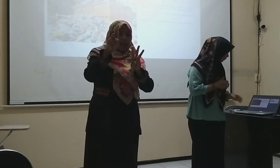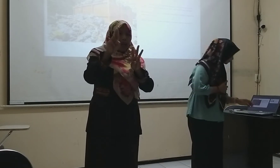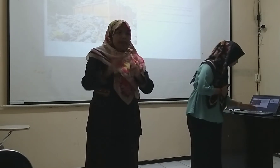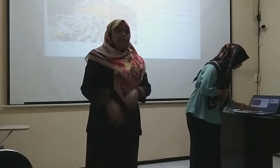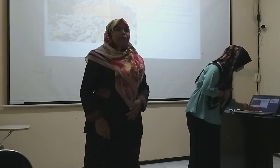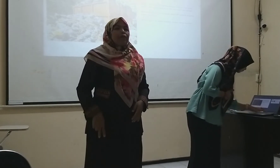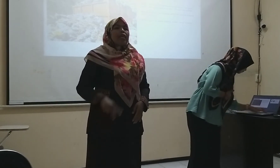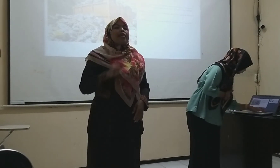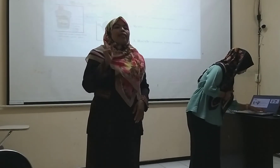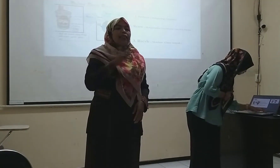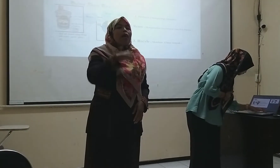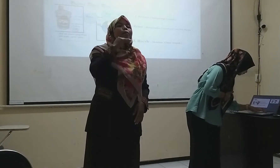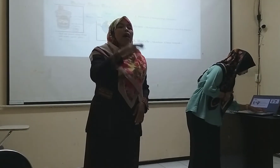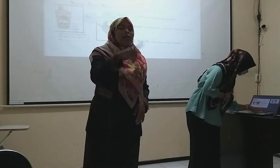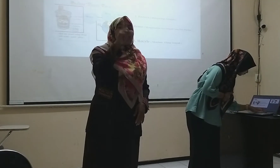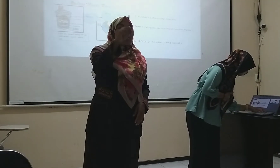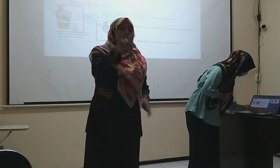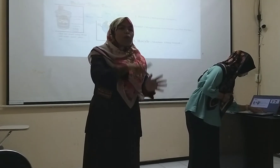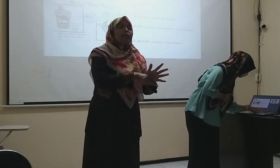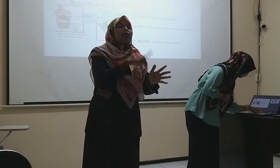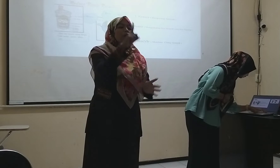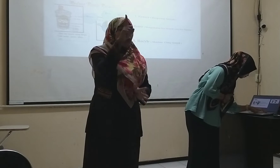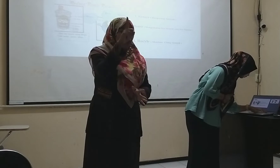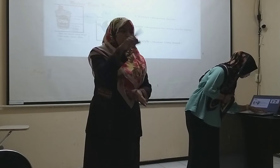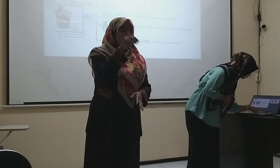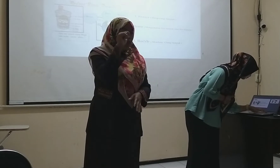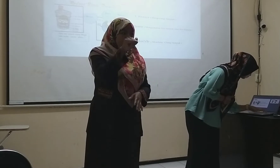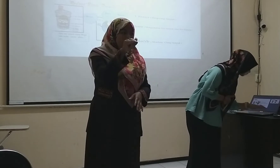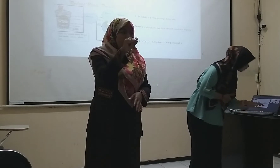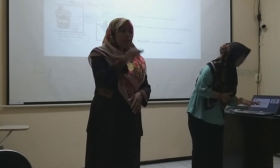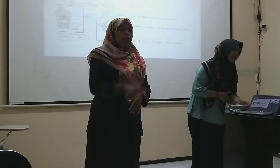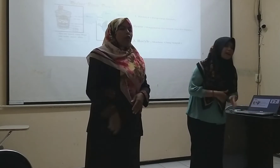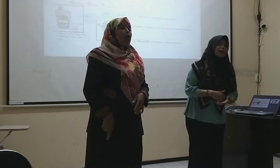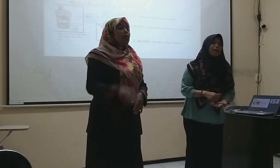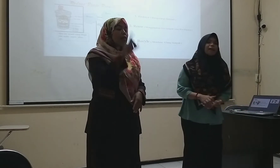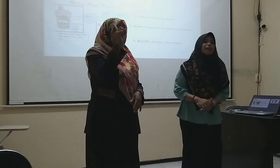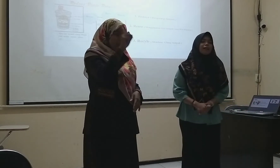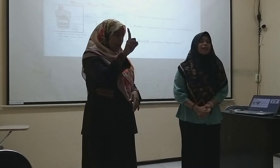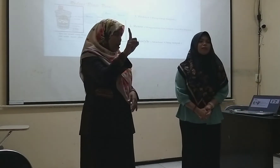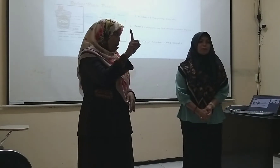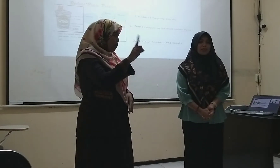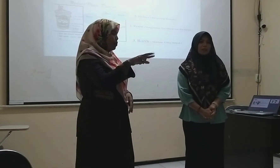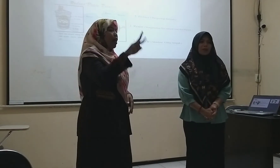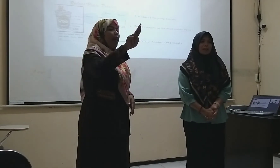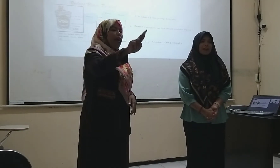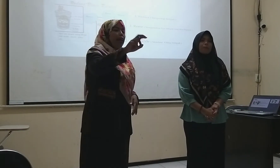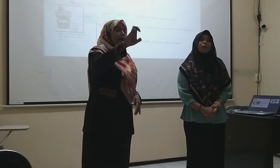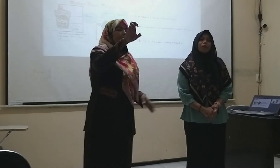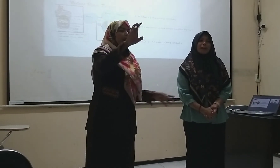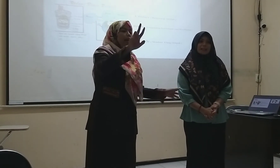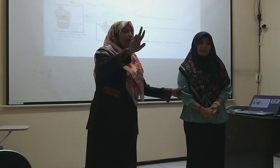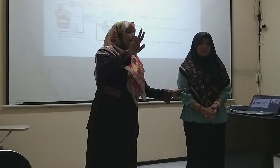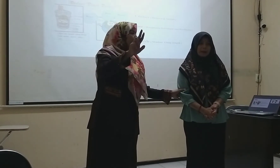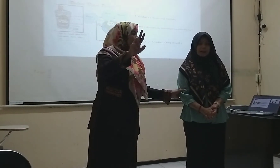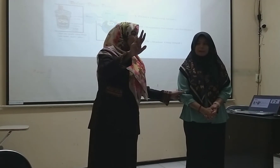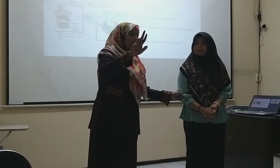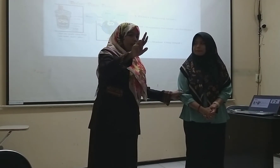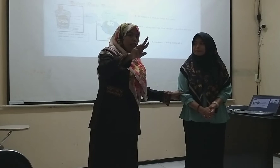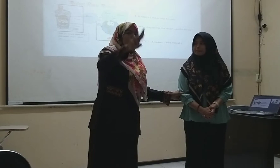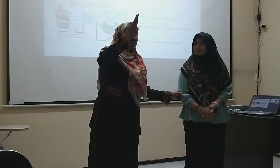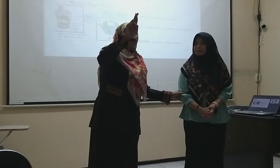Nah, reduce itu adalah mengurangi